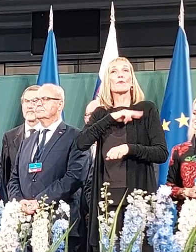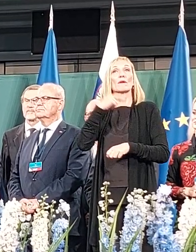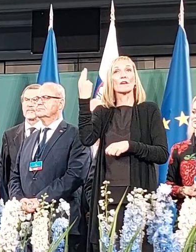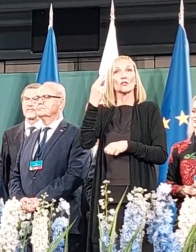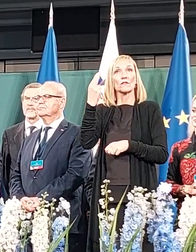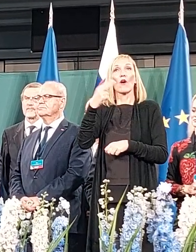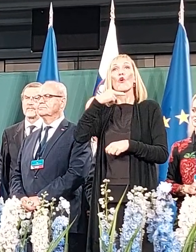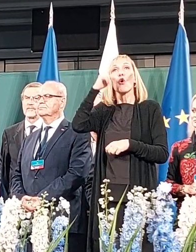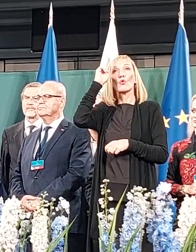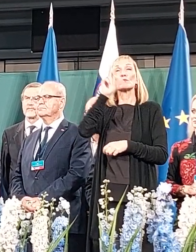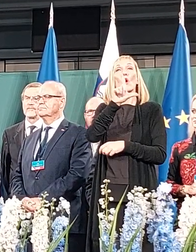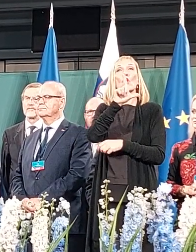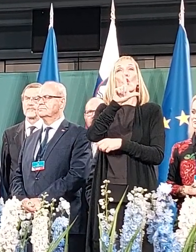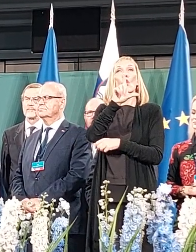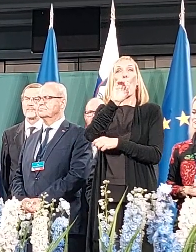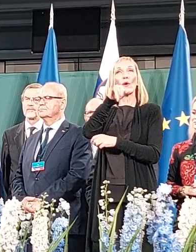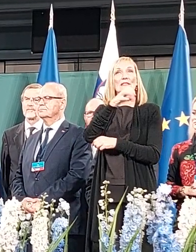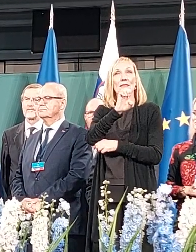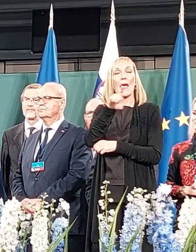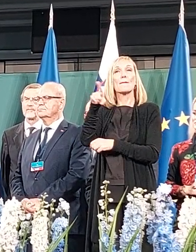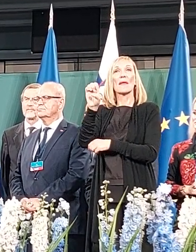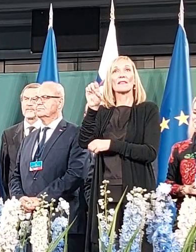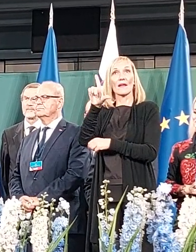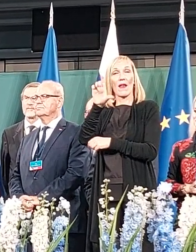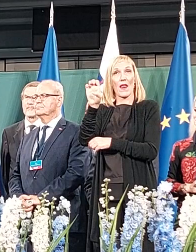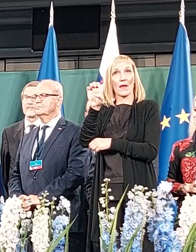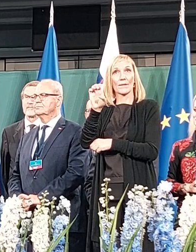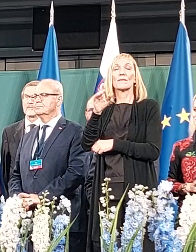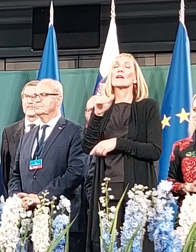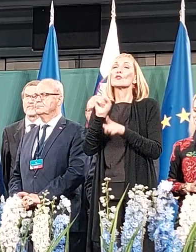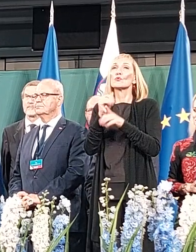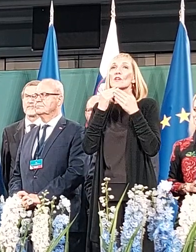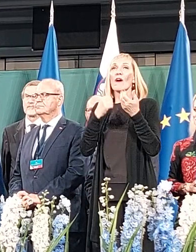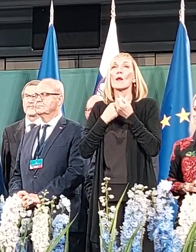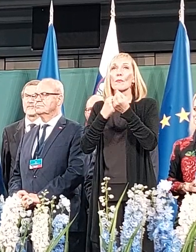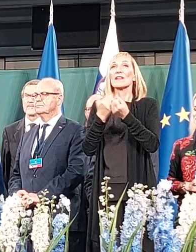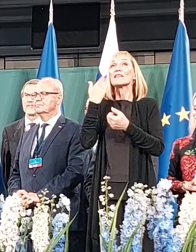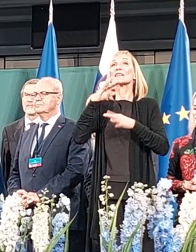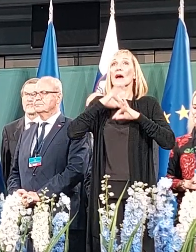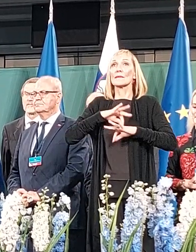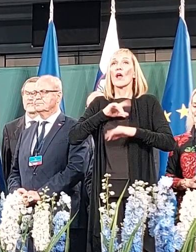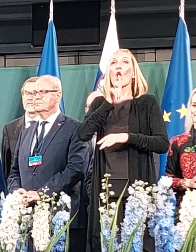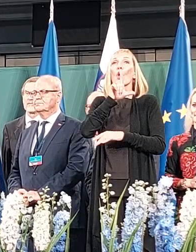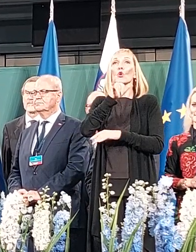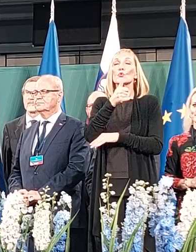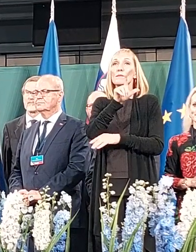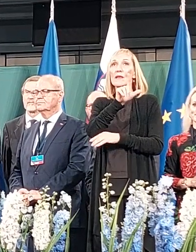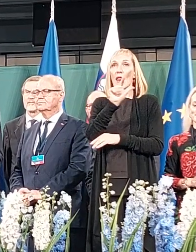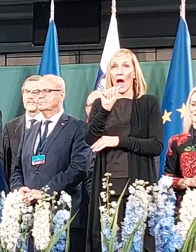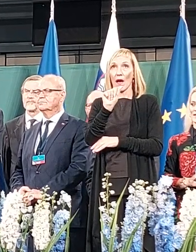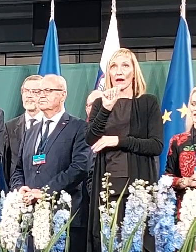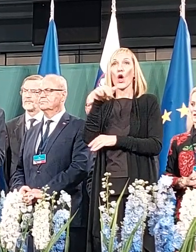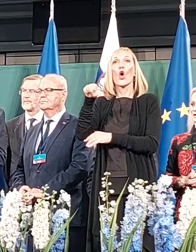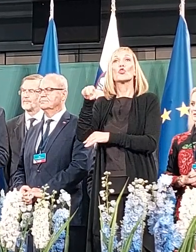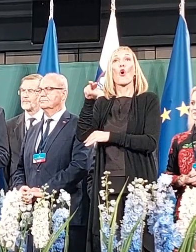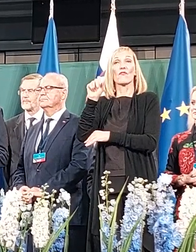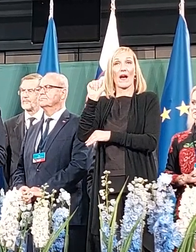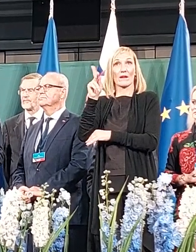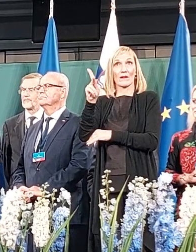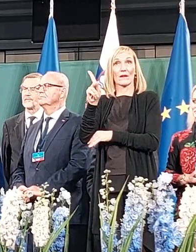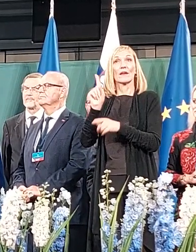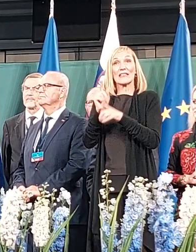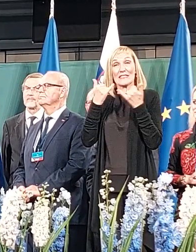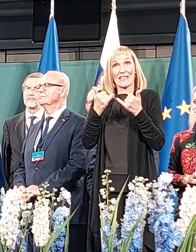Slovenije, gospodu Lojzetu Peterletu. Hvaležen sem za podporo nekdanji predsednici stranke Ljudmili Novak, in pa hvaležen za